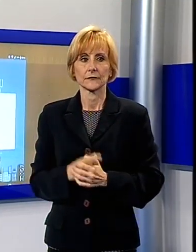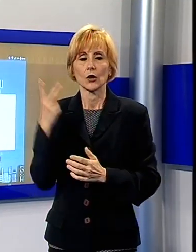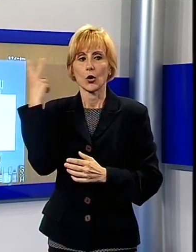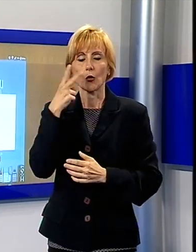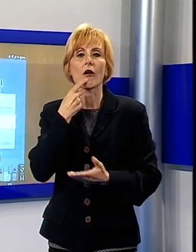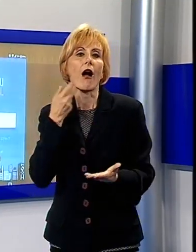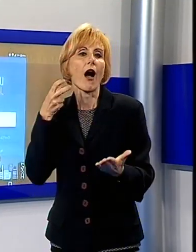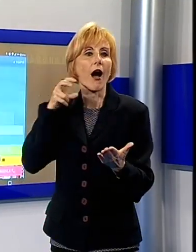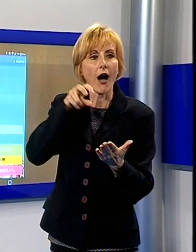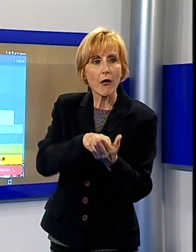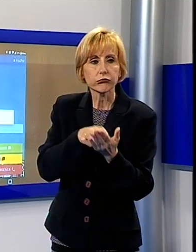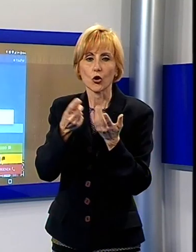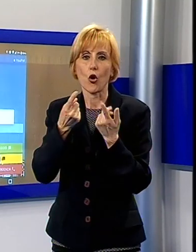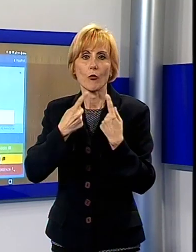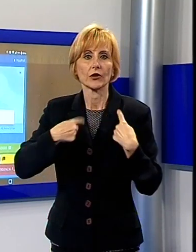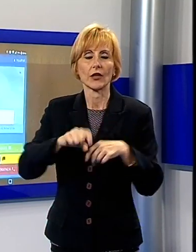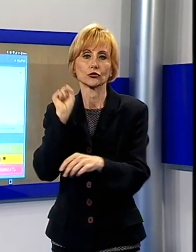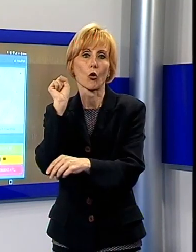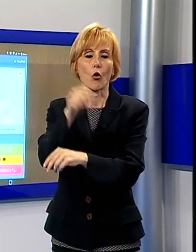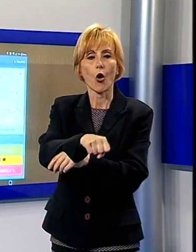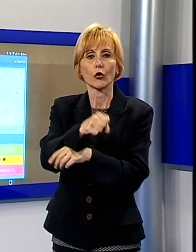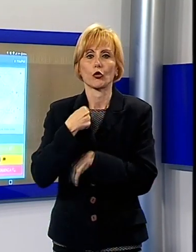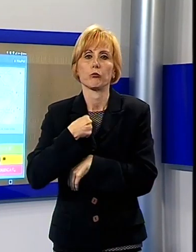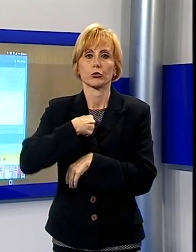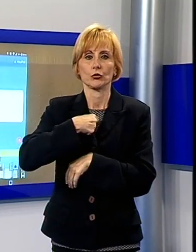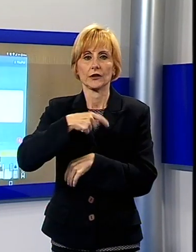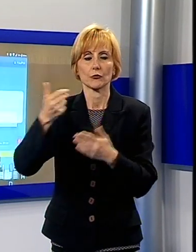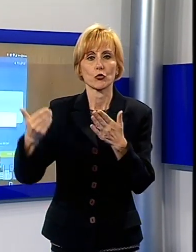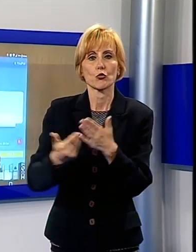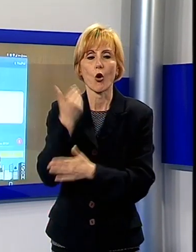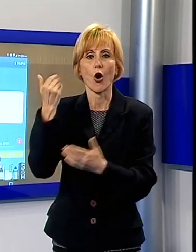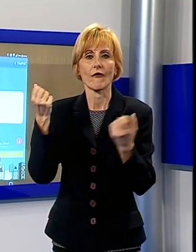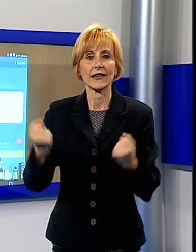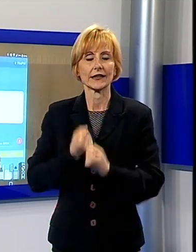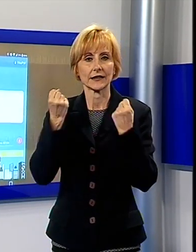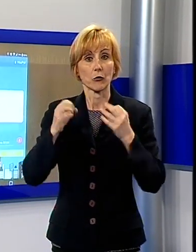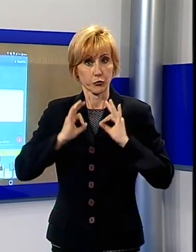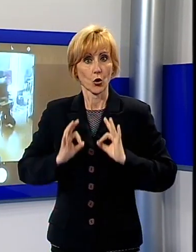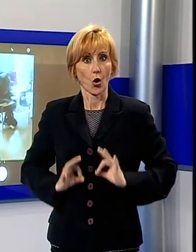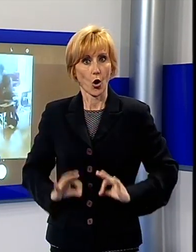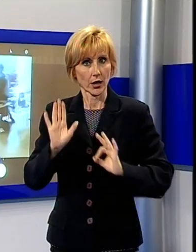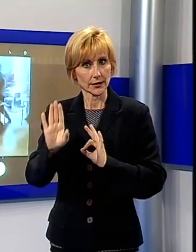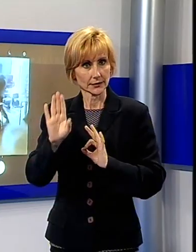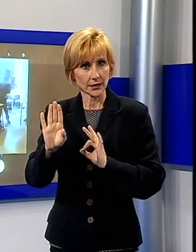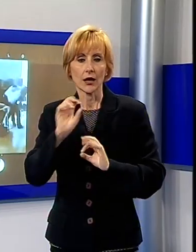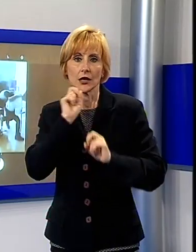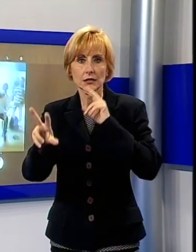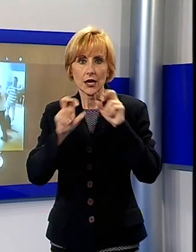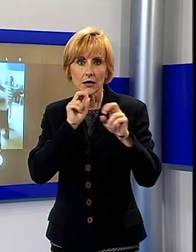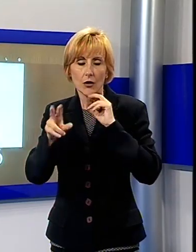Un'applicazione, un'app contro il bullismo, presentata a Lucca, la nuova iniziativa della polizia che consente di inviare segnalazioni alla questura.